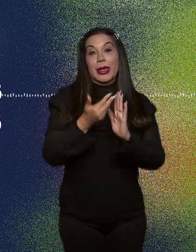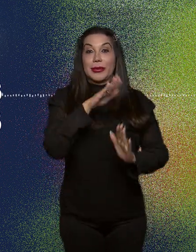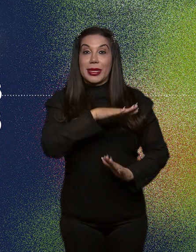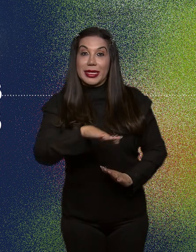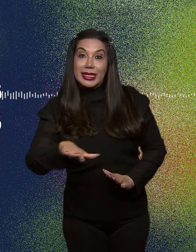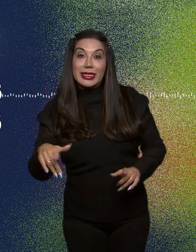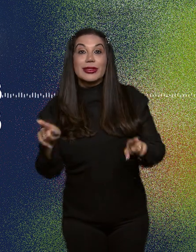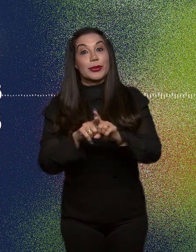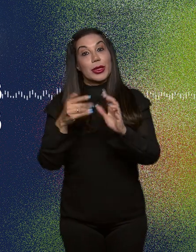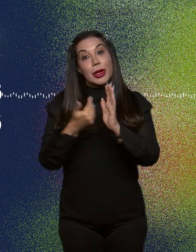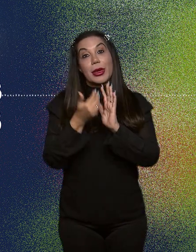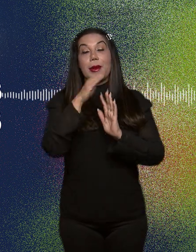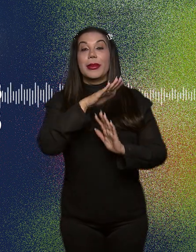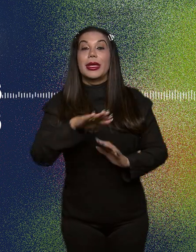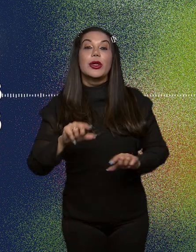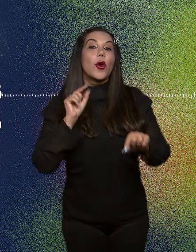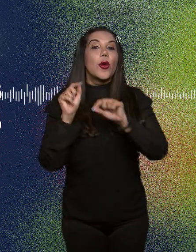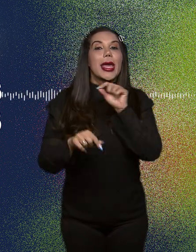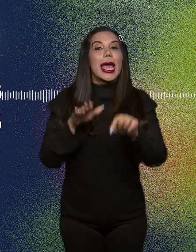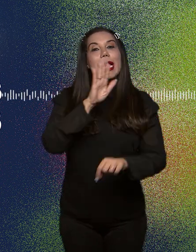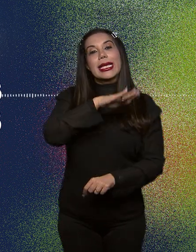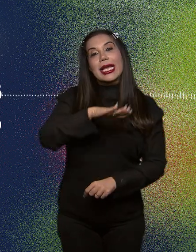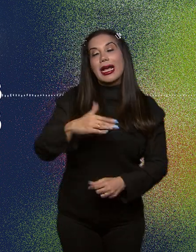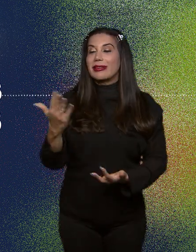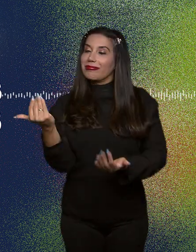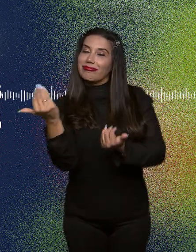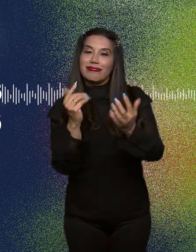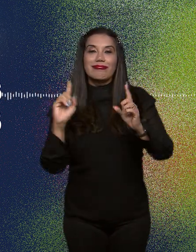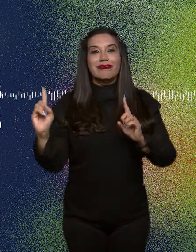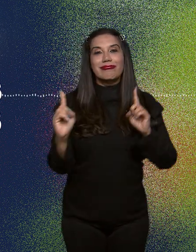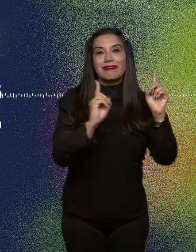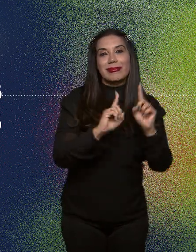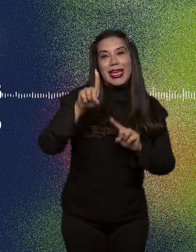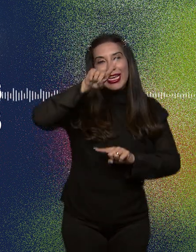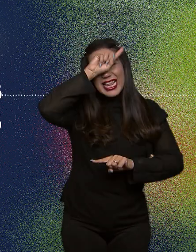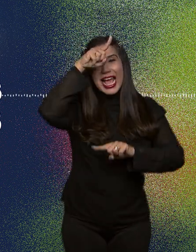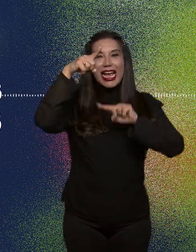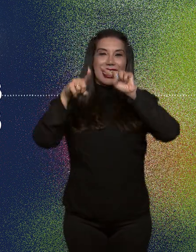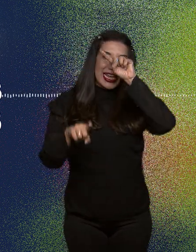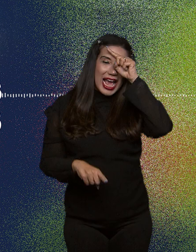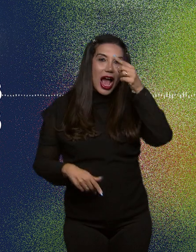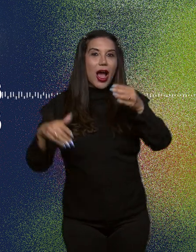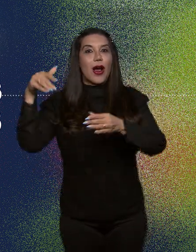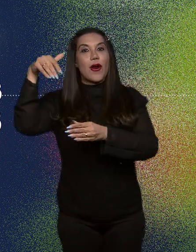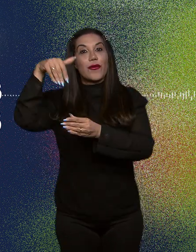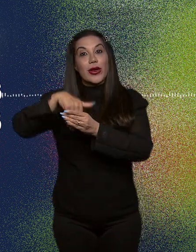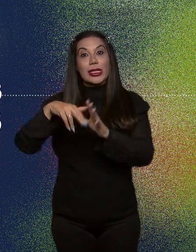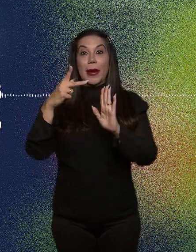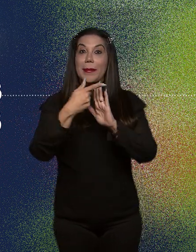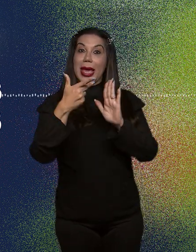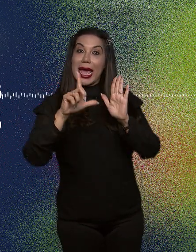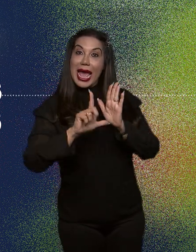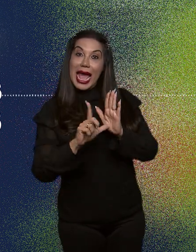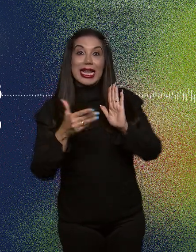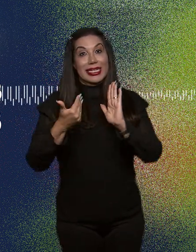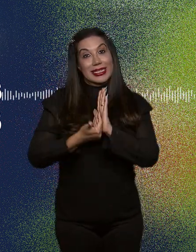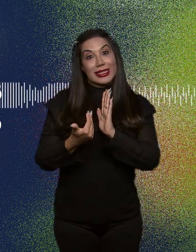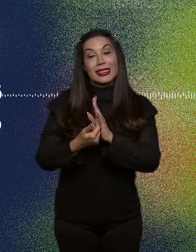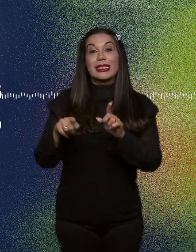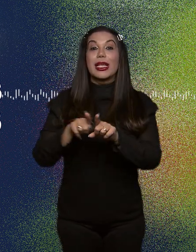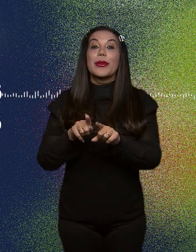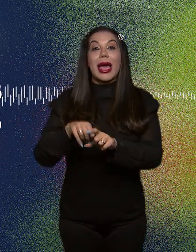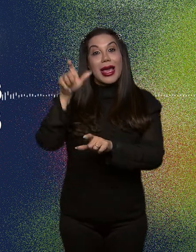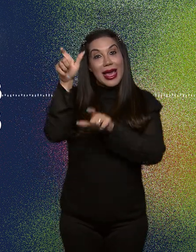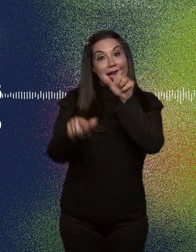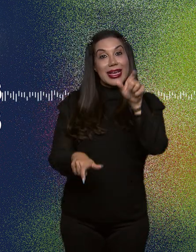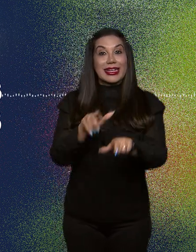Câmara Mirim. O Câmara Mirim traz crianças para criar e votar projetos de lei aqui na Câmara. E o